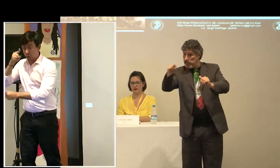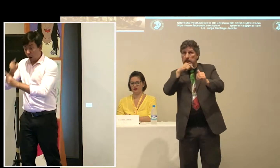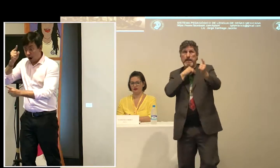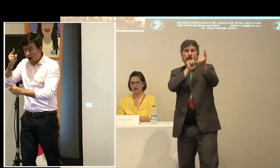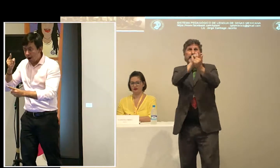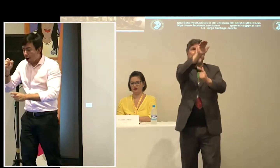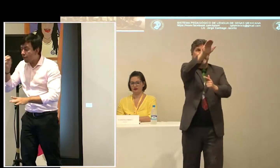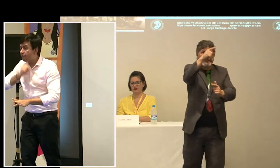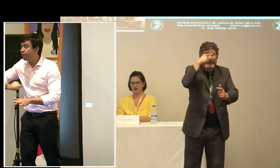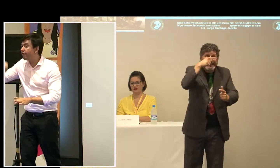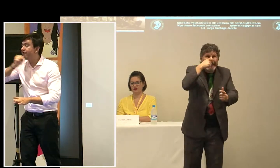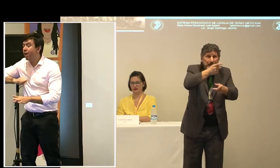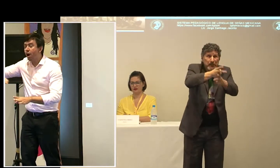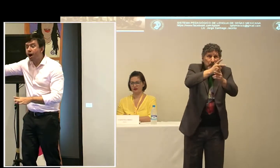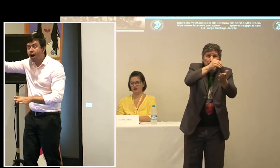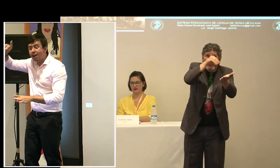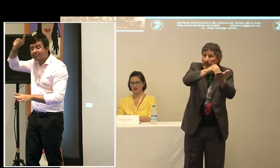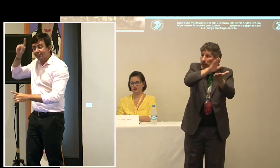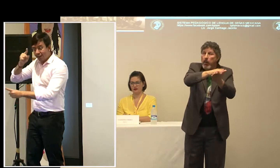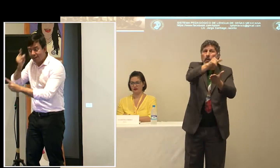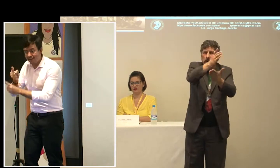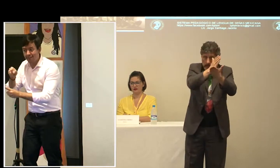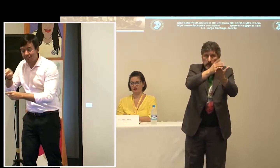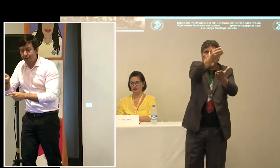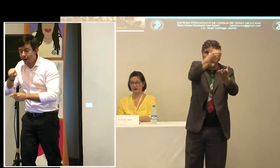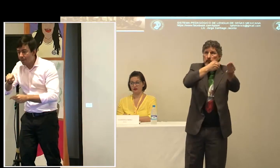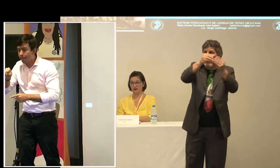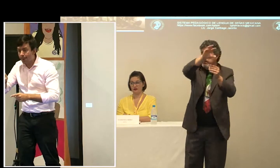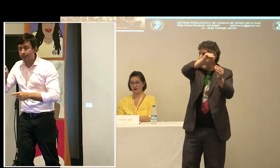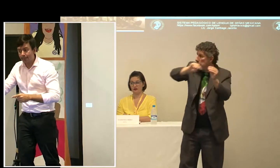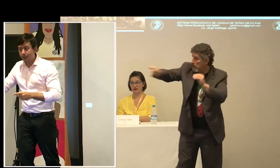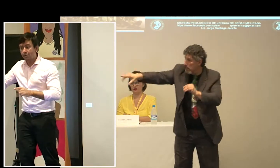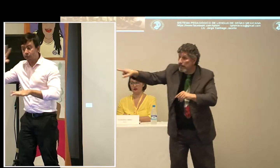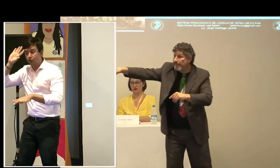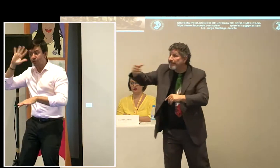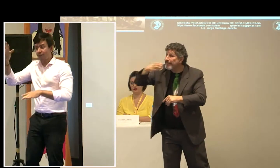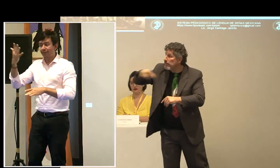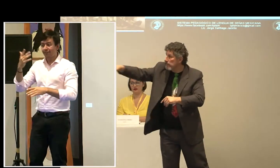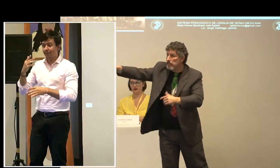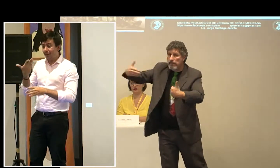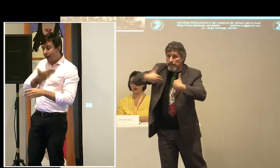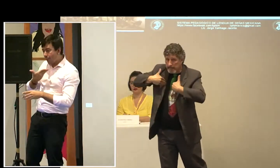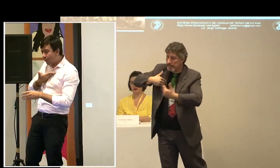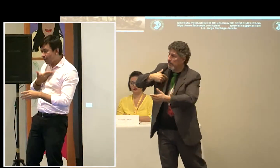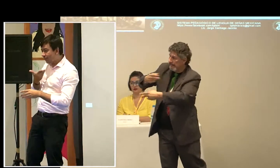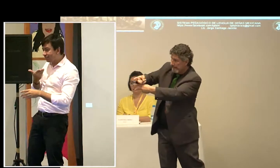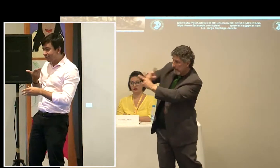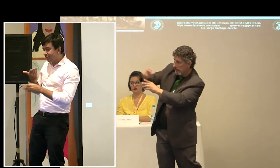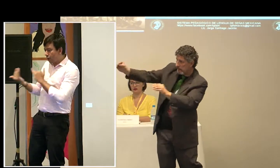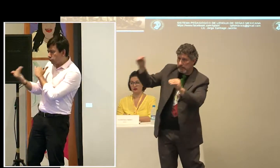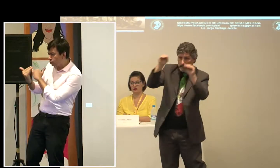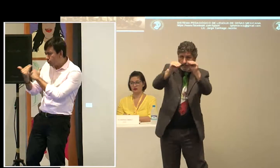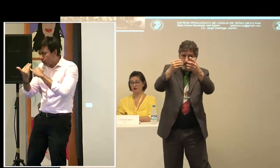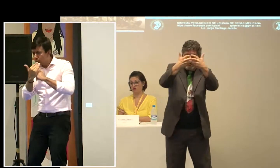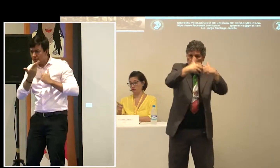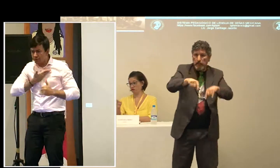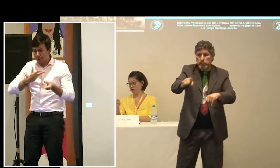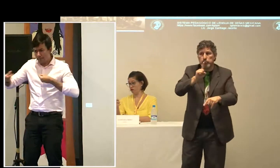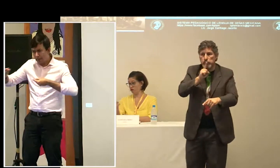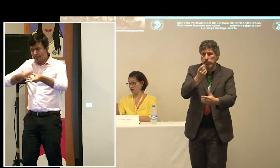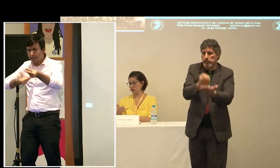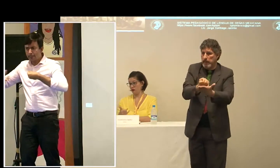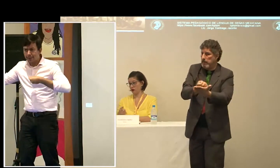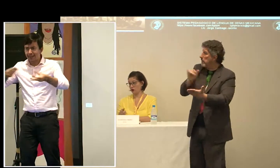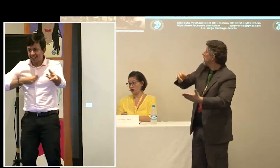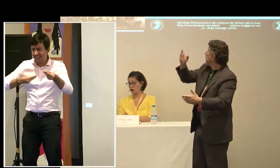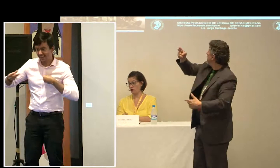poder encontrá-las, até conseguir encontrar fotos muito antigas, muito preciosas. E eu pedi para o meu